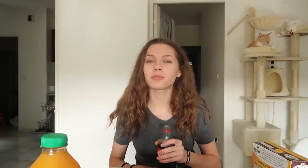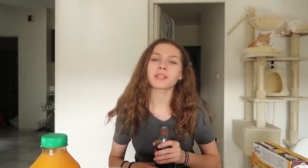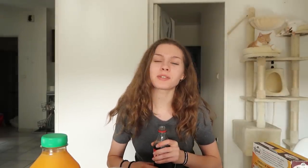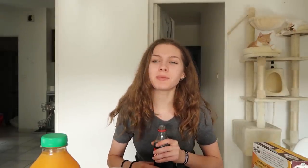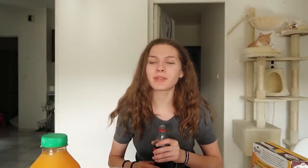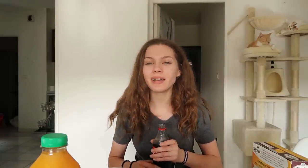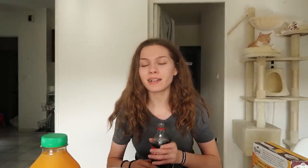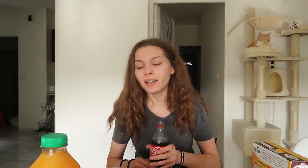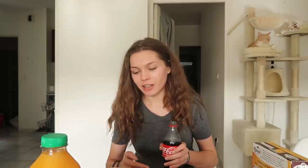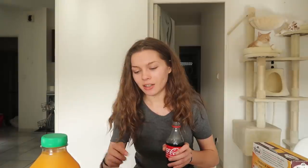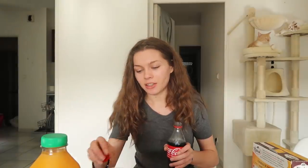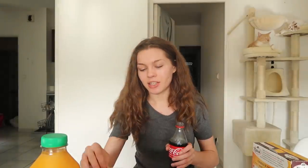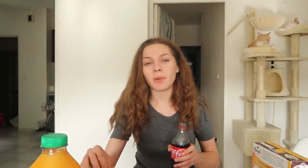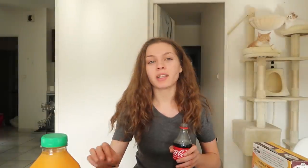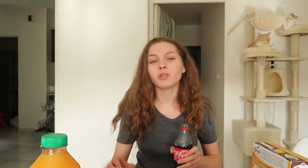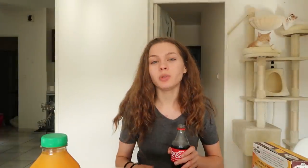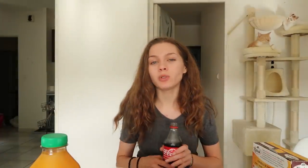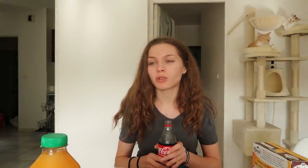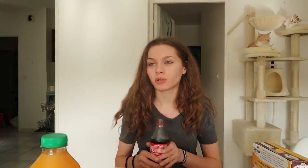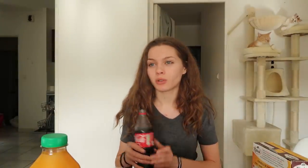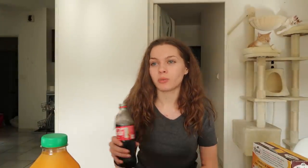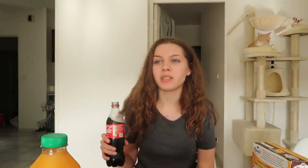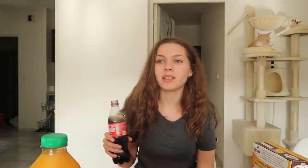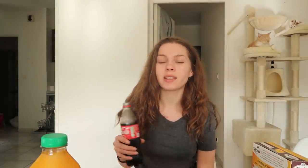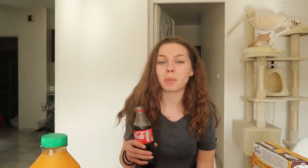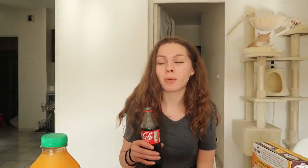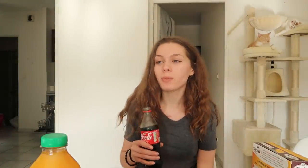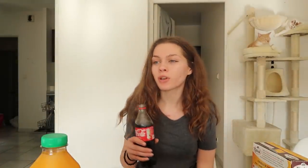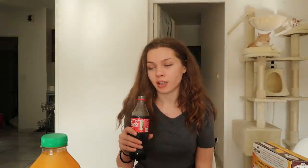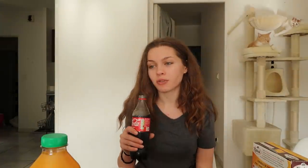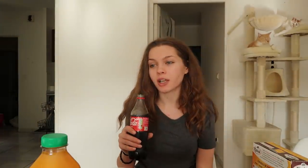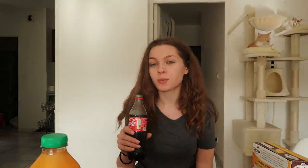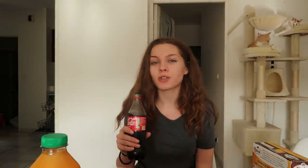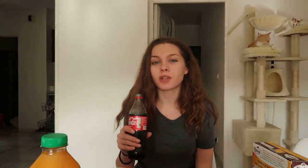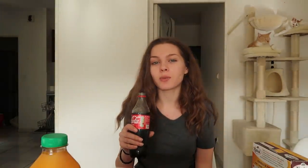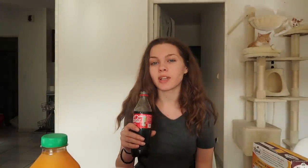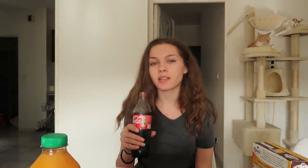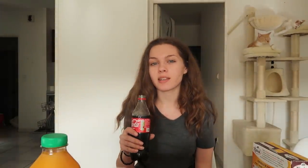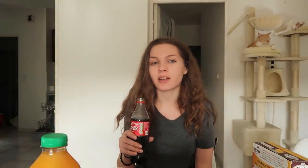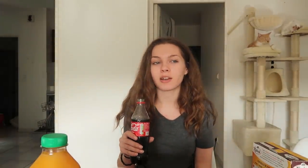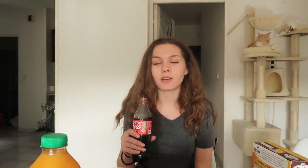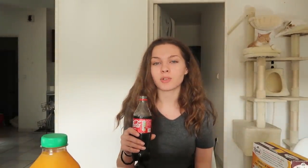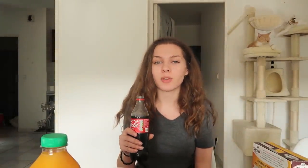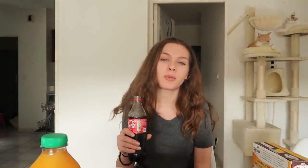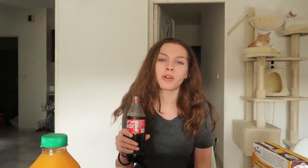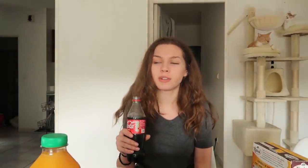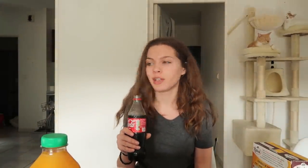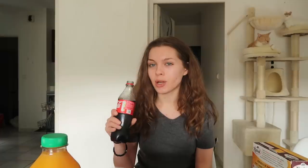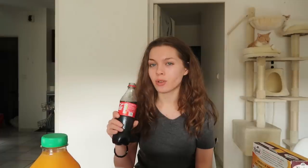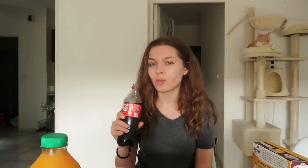ma santé mentale. J'ai parlé 2 minutes que Misty était pas propre. 95% des commentaires c'est comment je fais pour éduquer mon